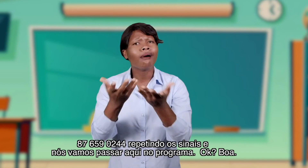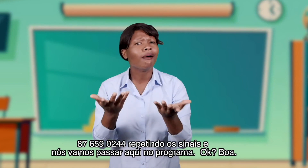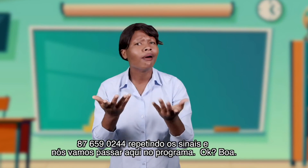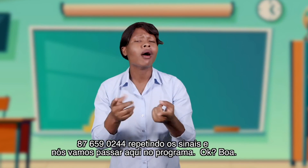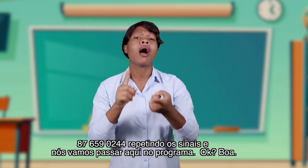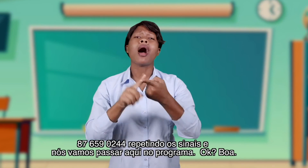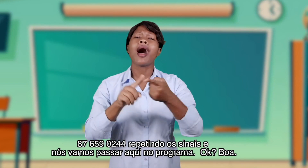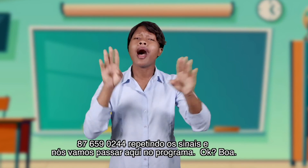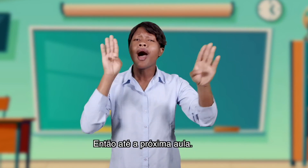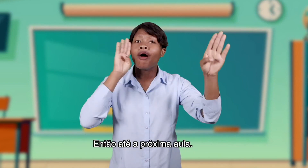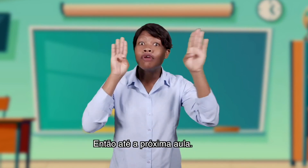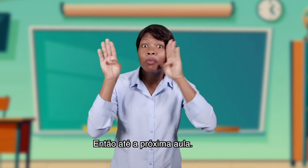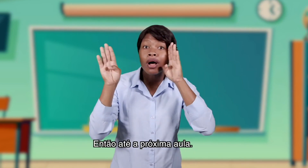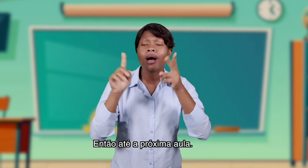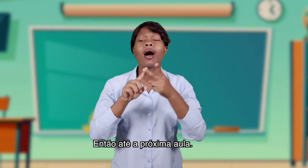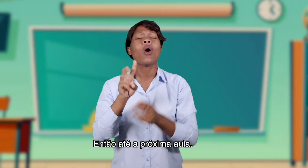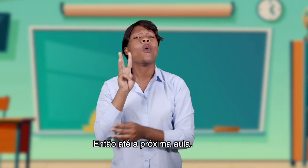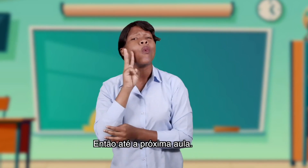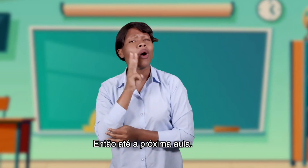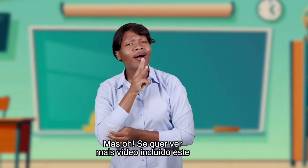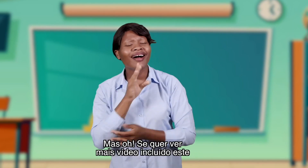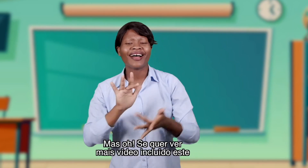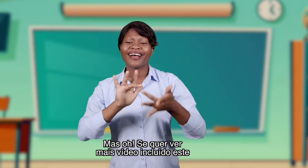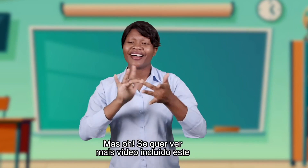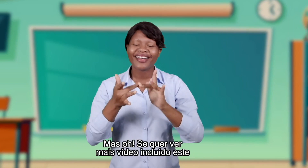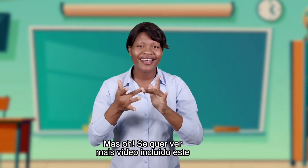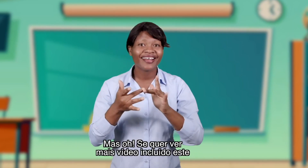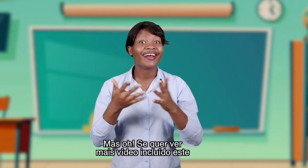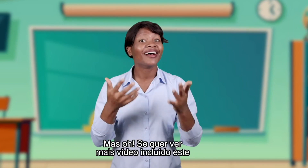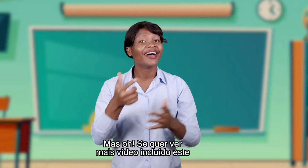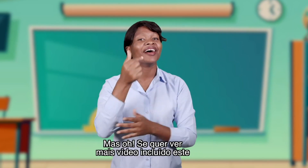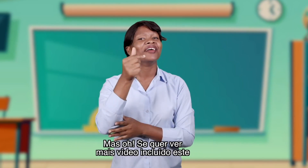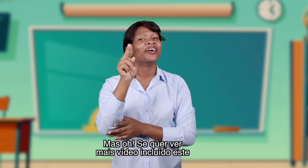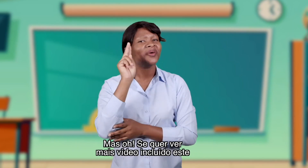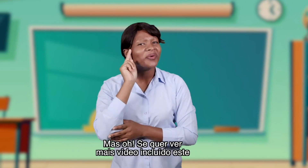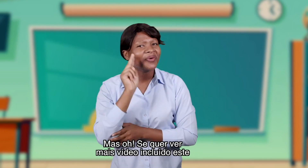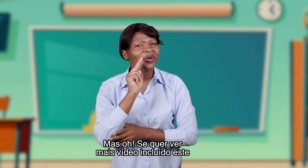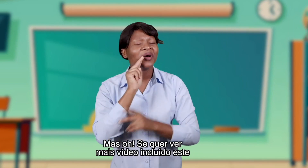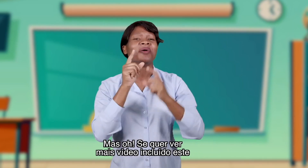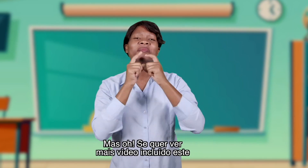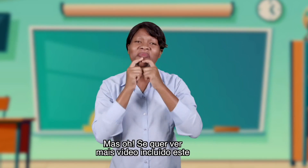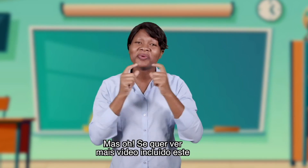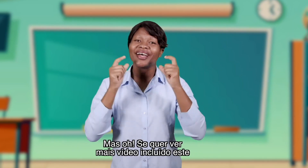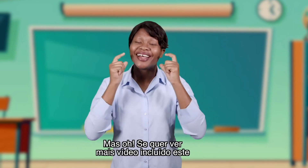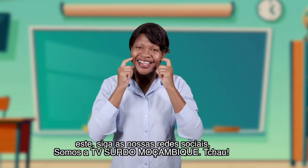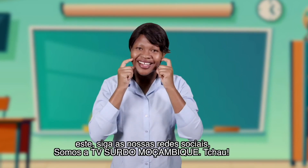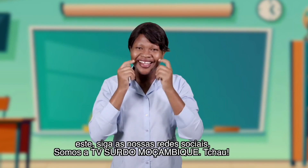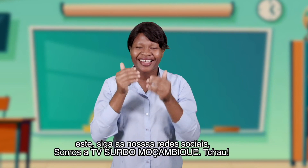Mas, ó, se quer ver mais vídeos, incluindo esta, siga as nossas redes sociais. Somos a TV